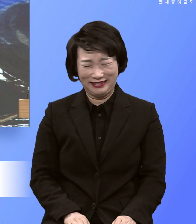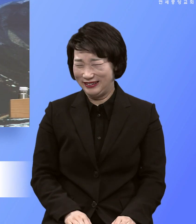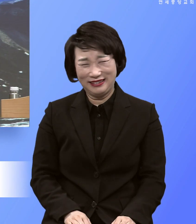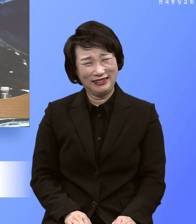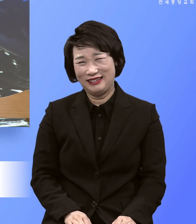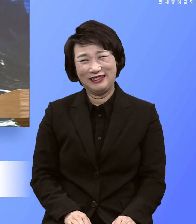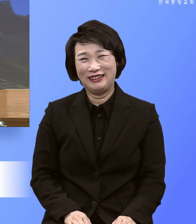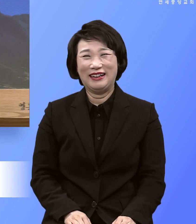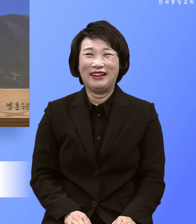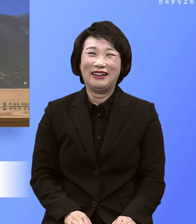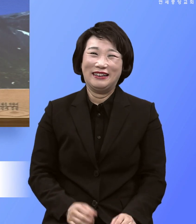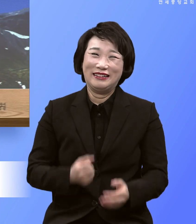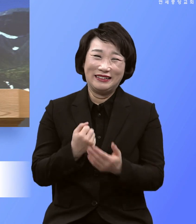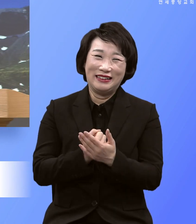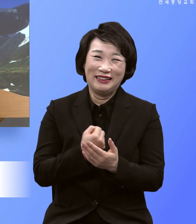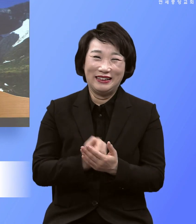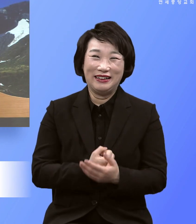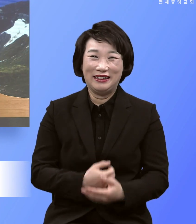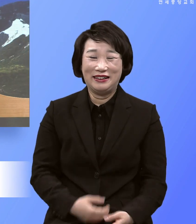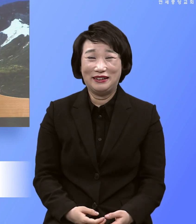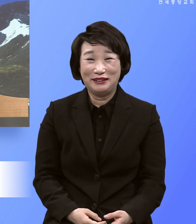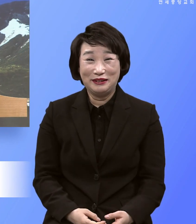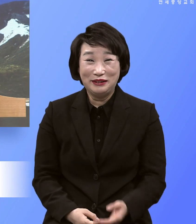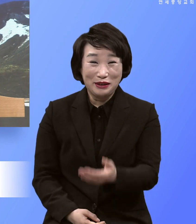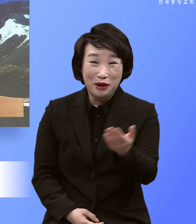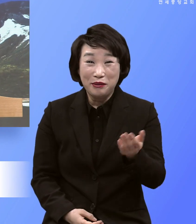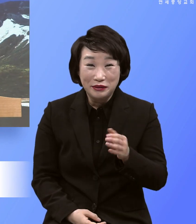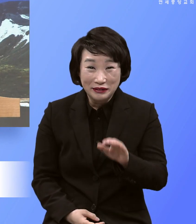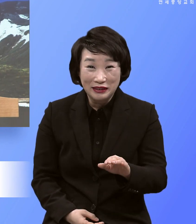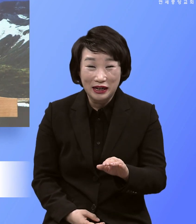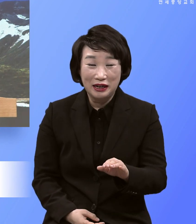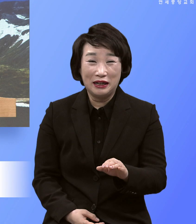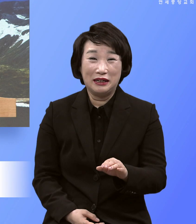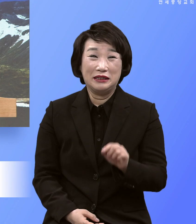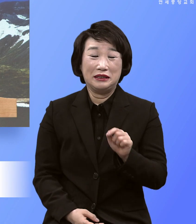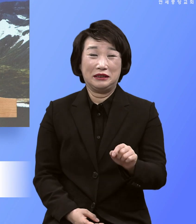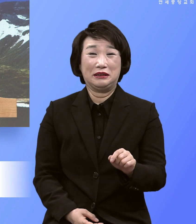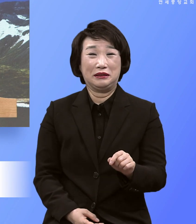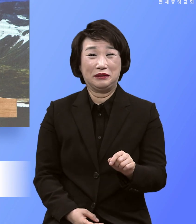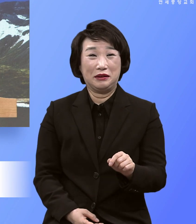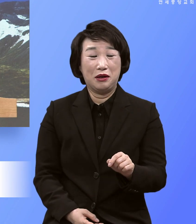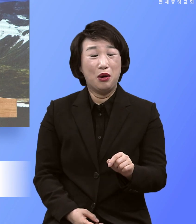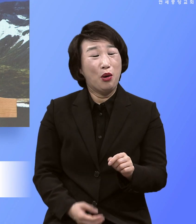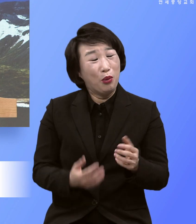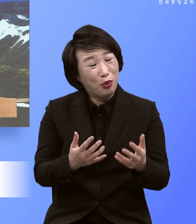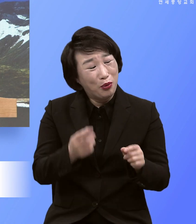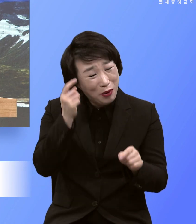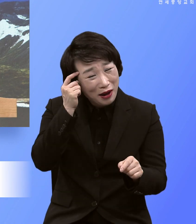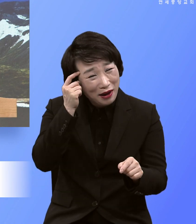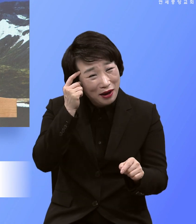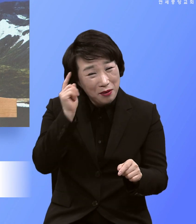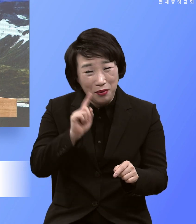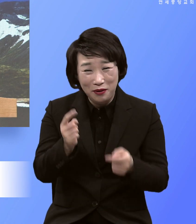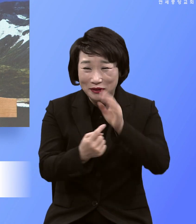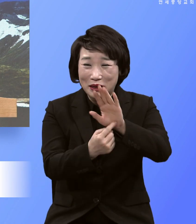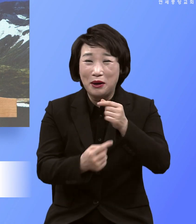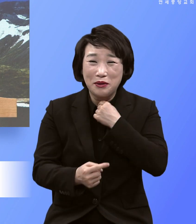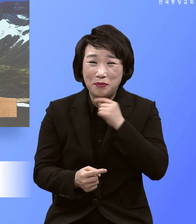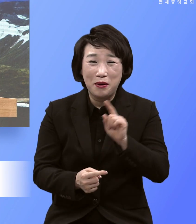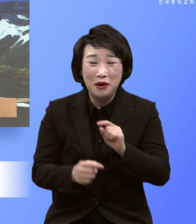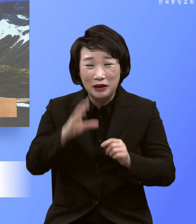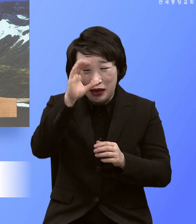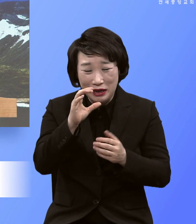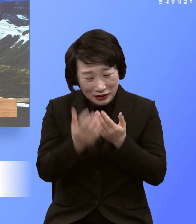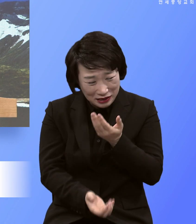참 답답한 일이죠. 얼마나 예, 어떻게 표현할 수 없으면 계란을